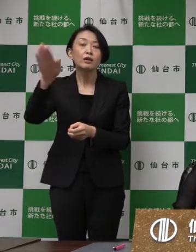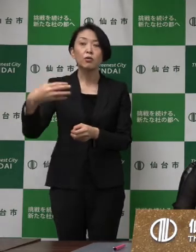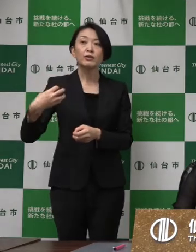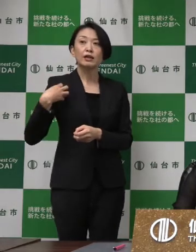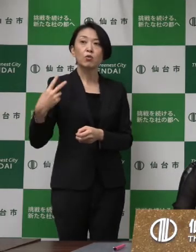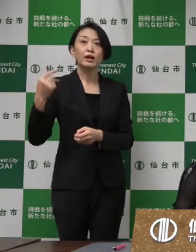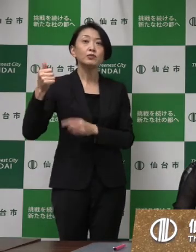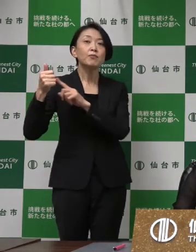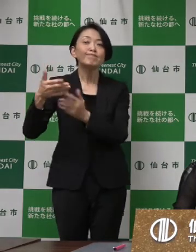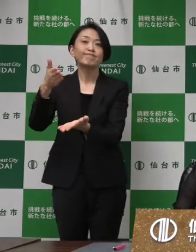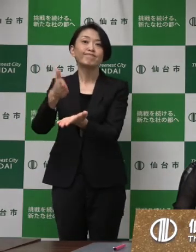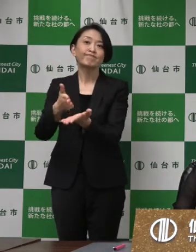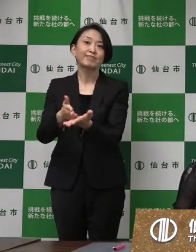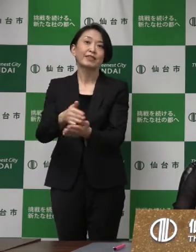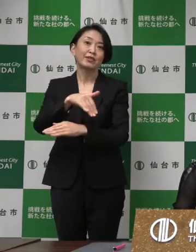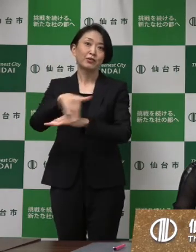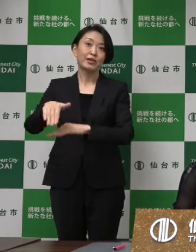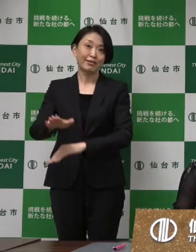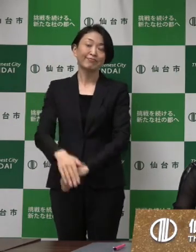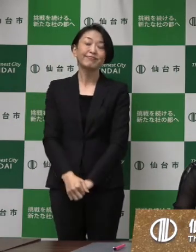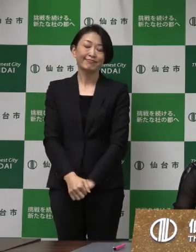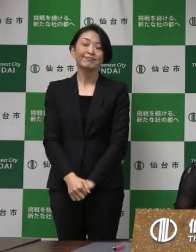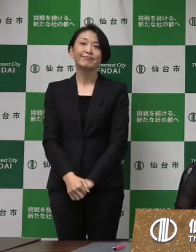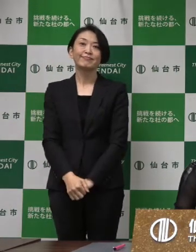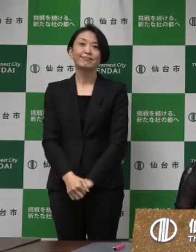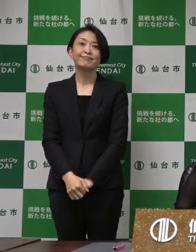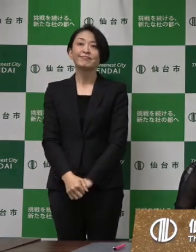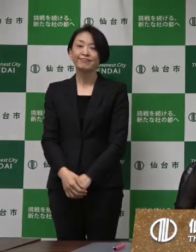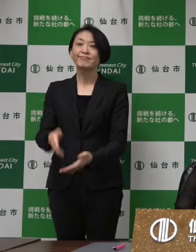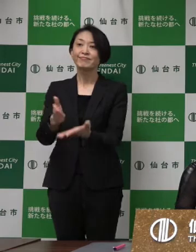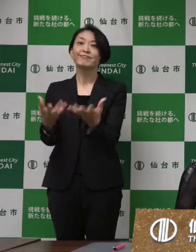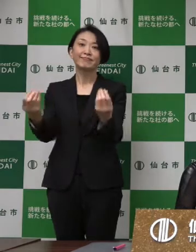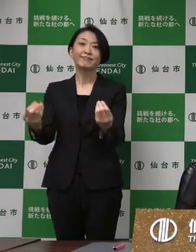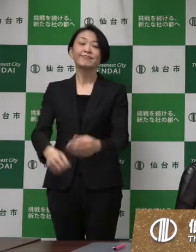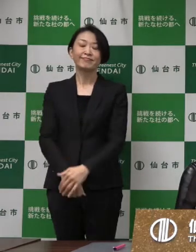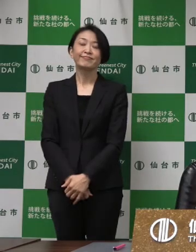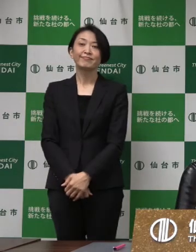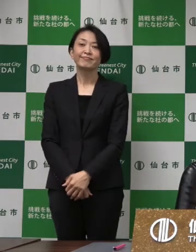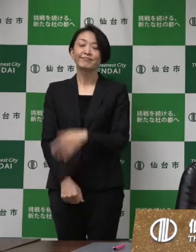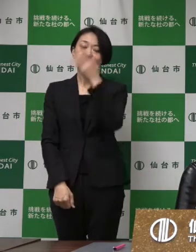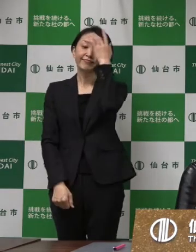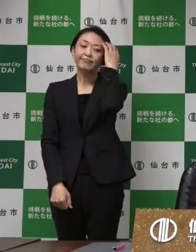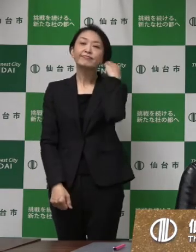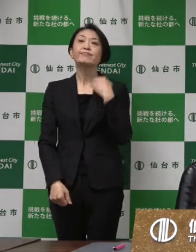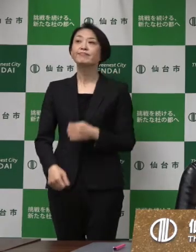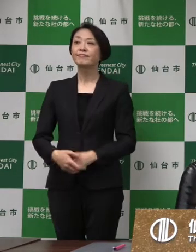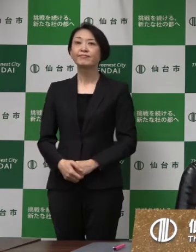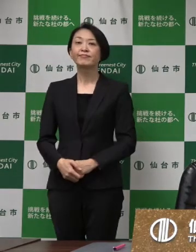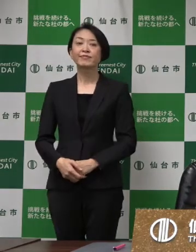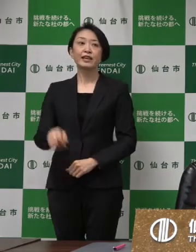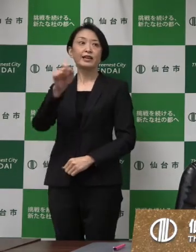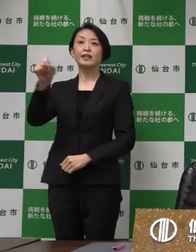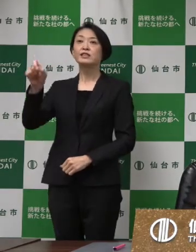当課長からご説明をさせていただきます。私から以上です。 はい、